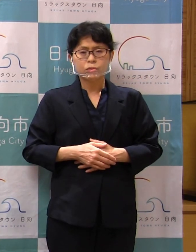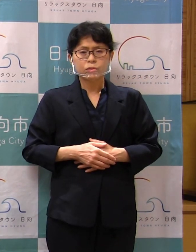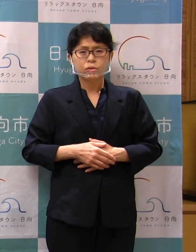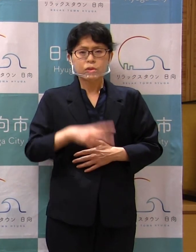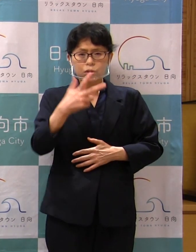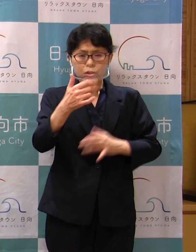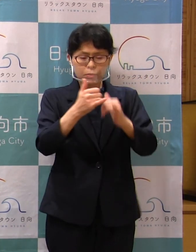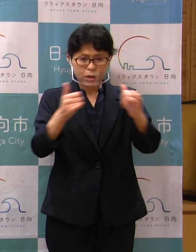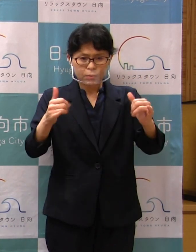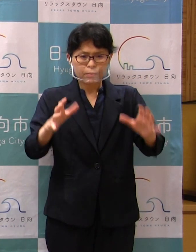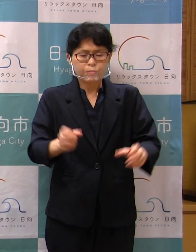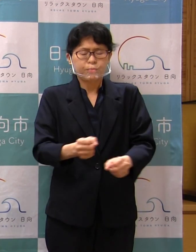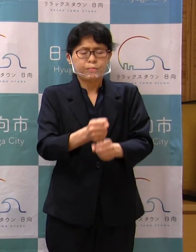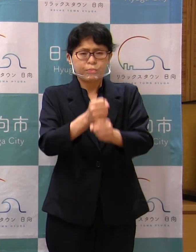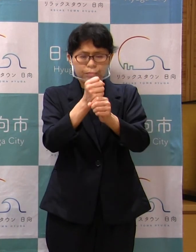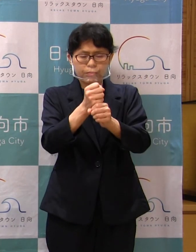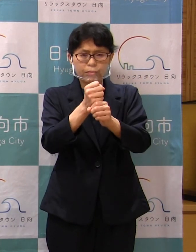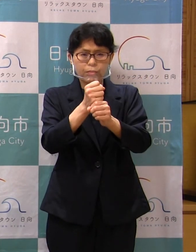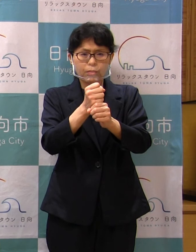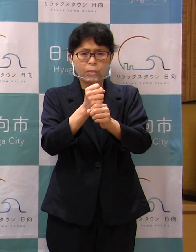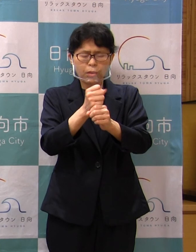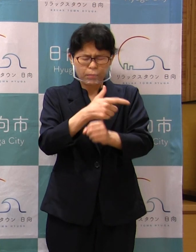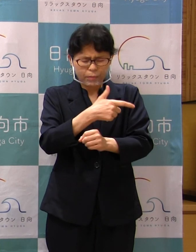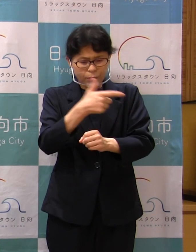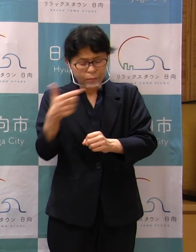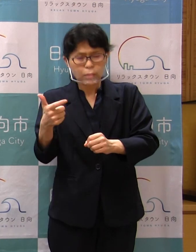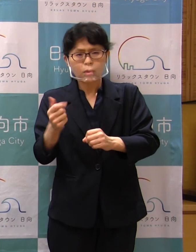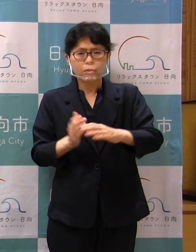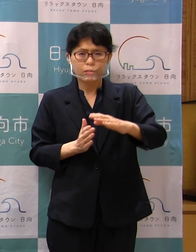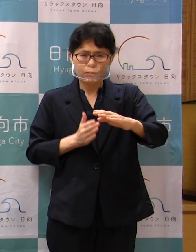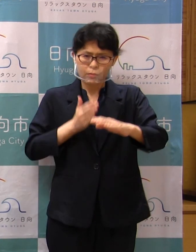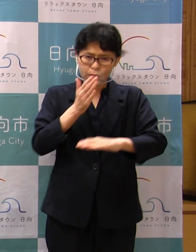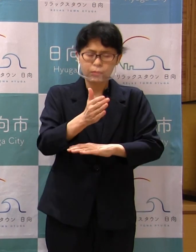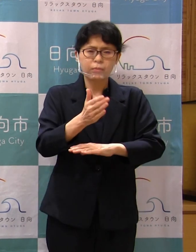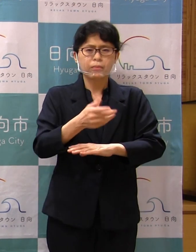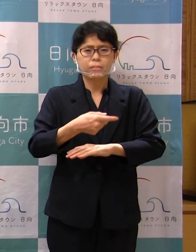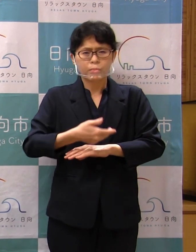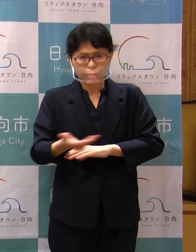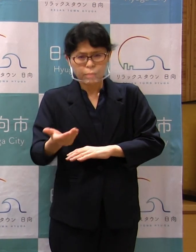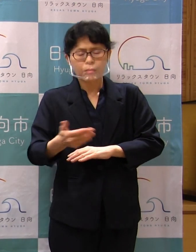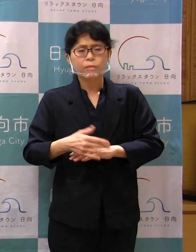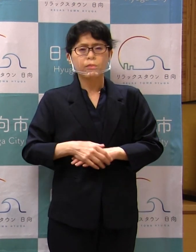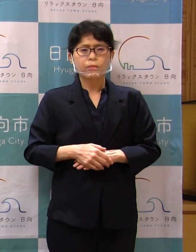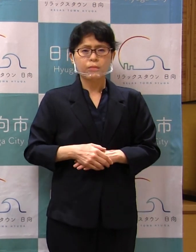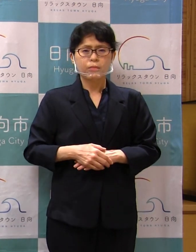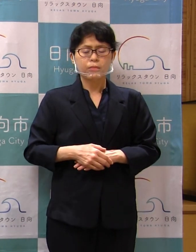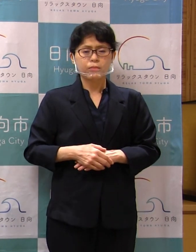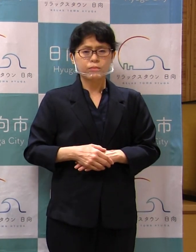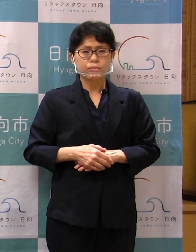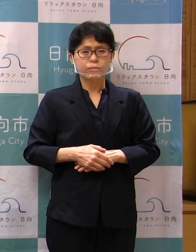市民一丸となってこの難局を乗り越えていきましょう。